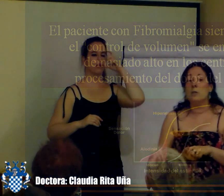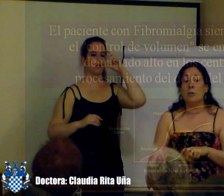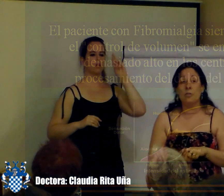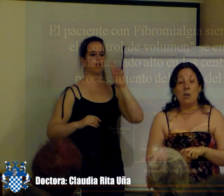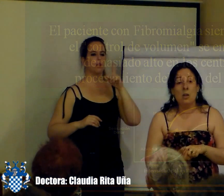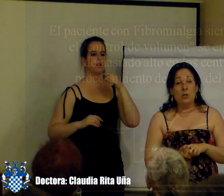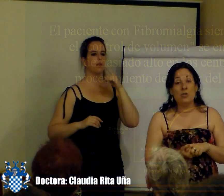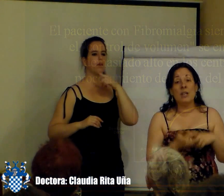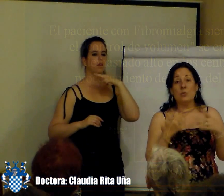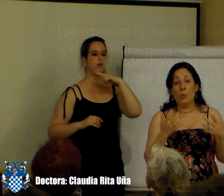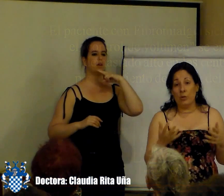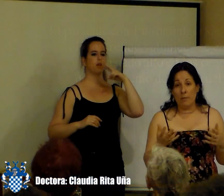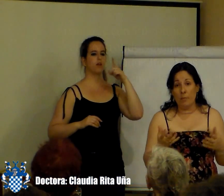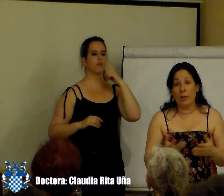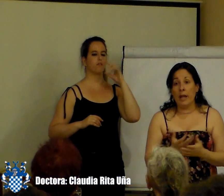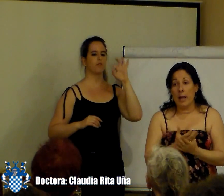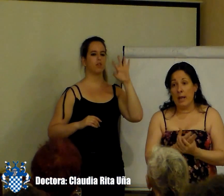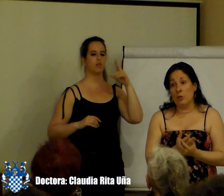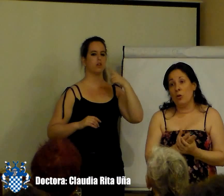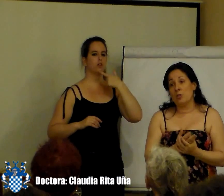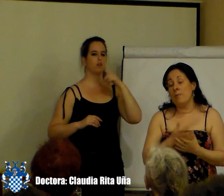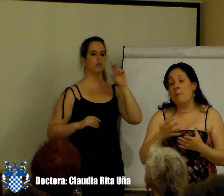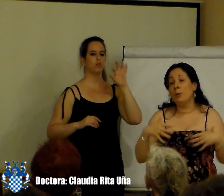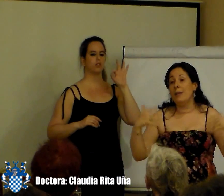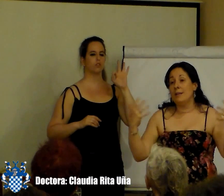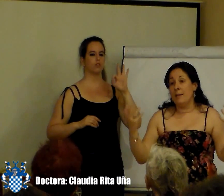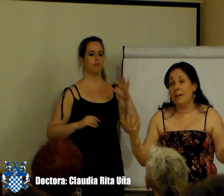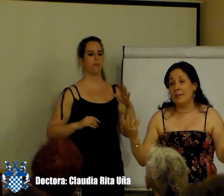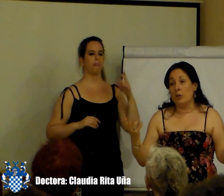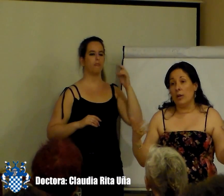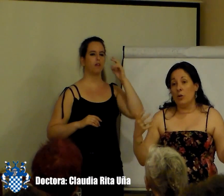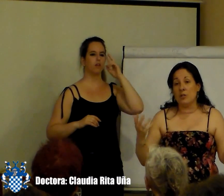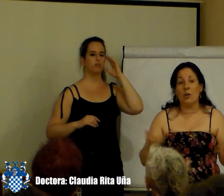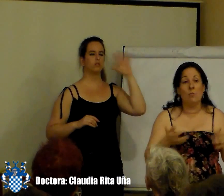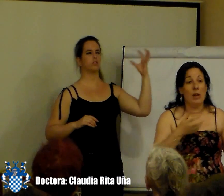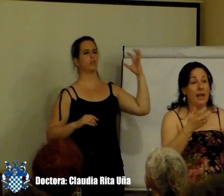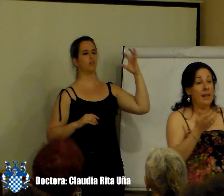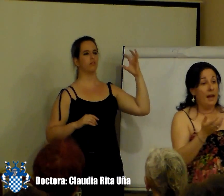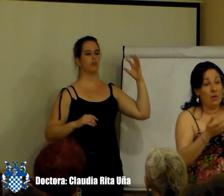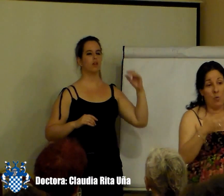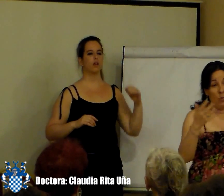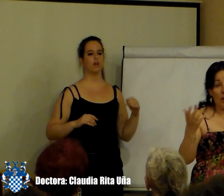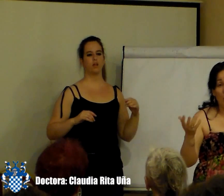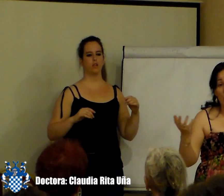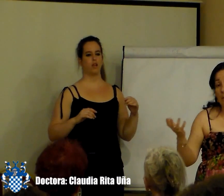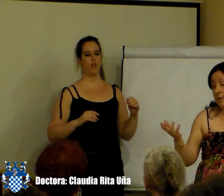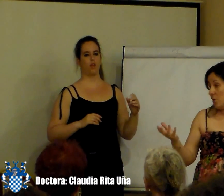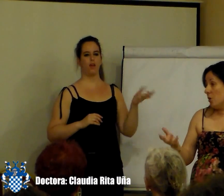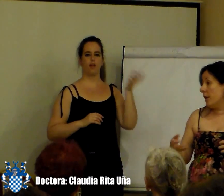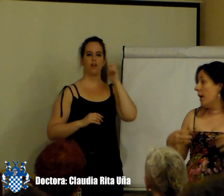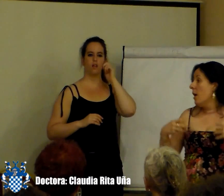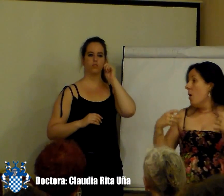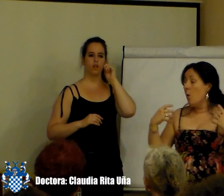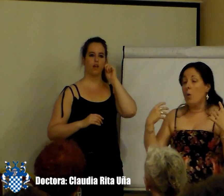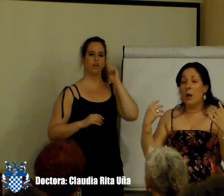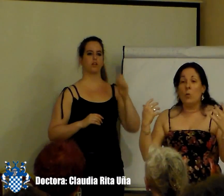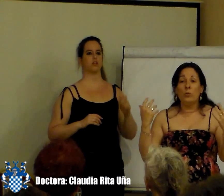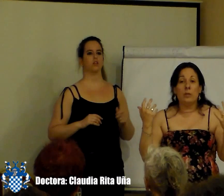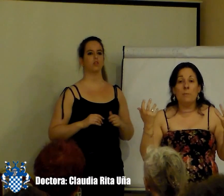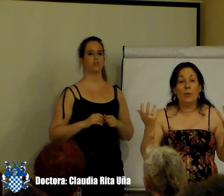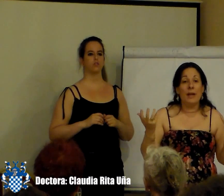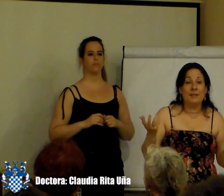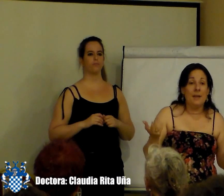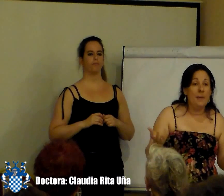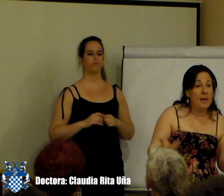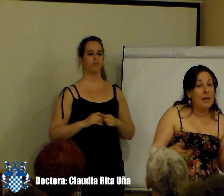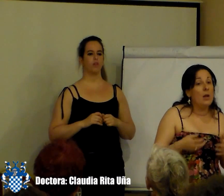tengan olvidos, no se asusten, porque esto, si bien puede deberse a otras cosas como la edad, como cualquier otra persona, o